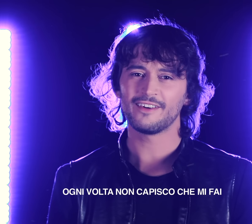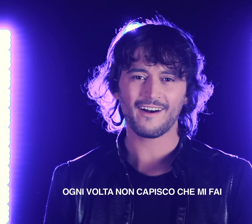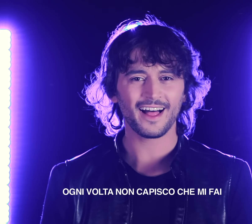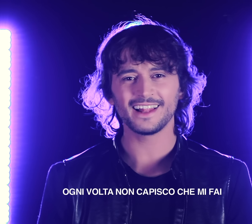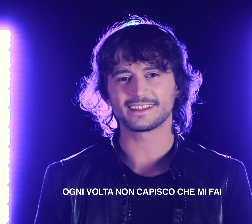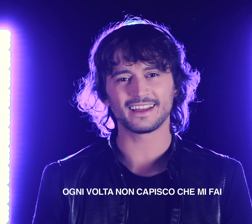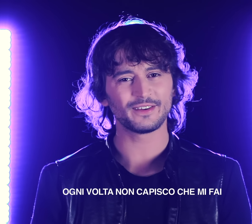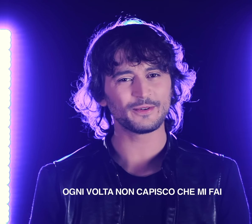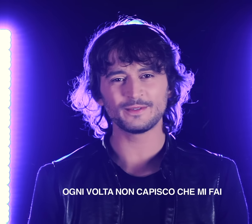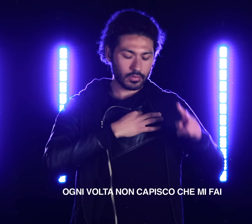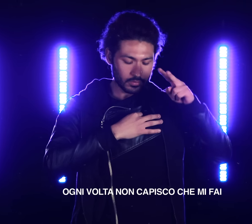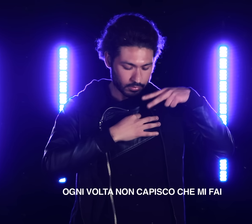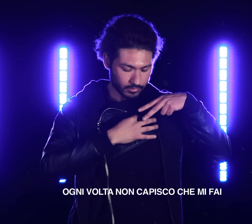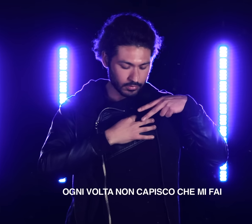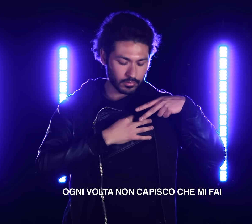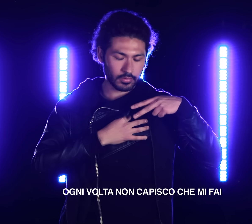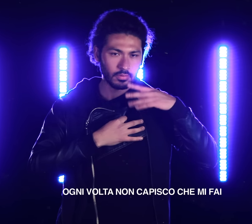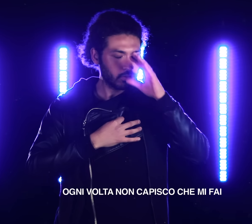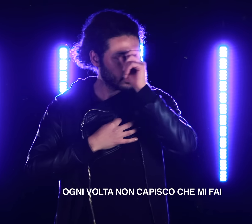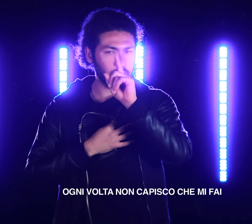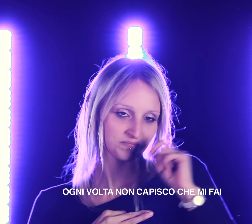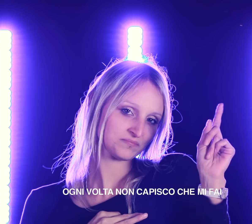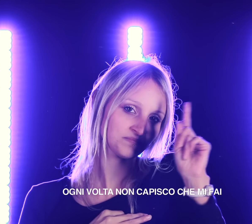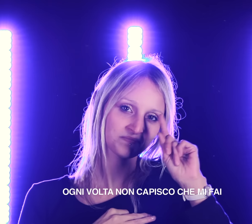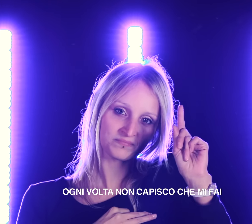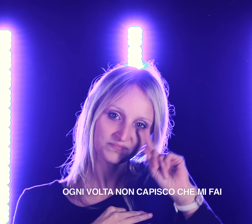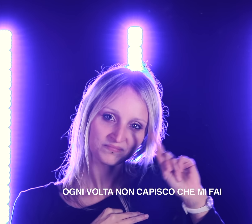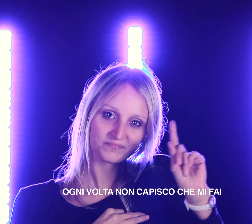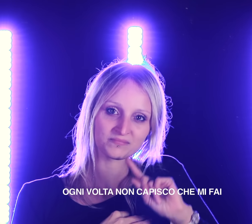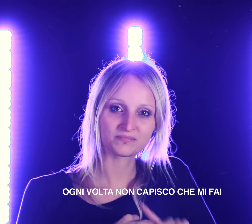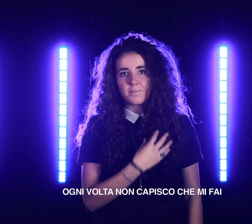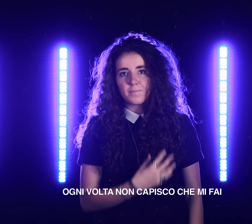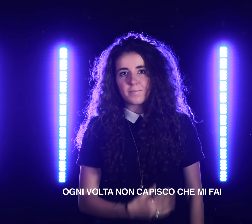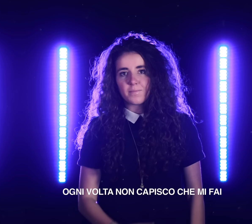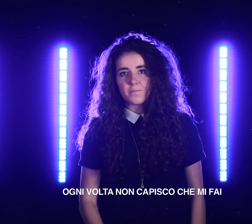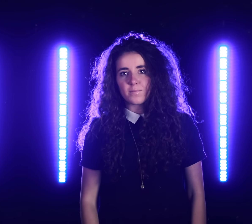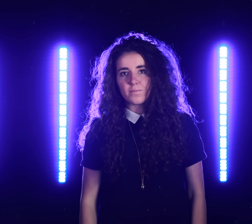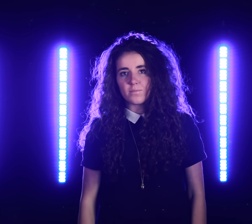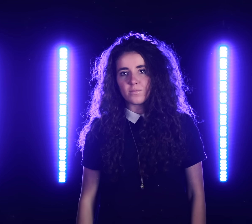ogni volta non capisco che mi fai.